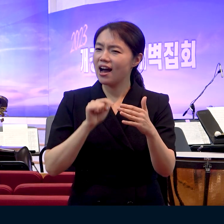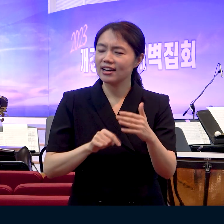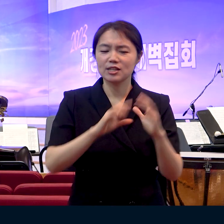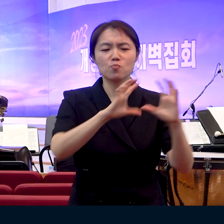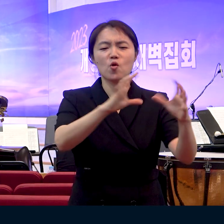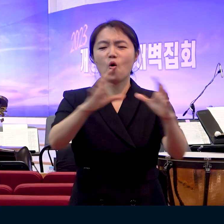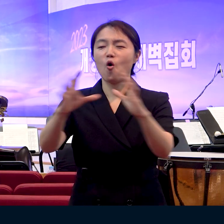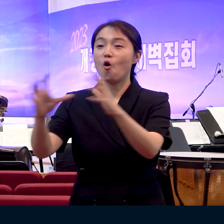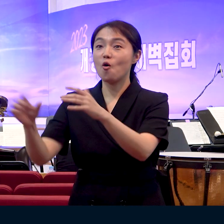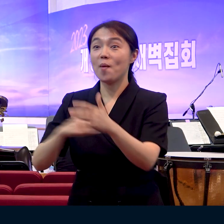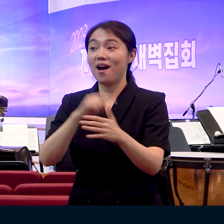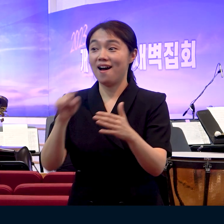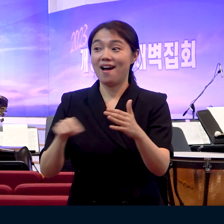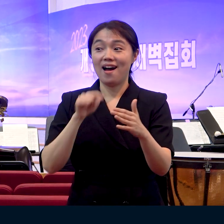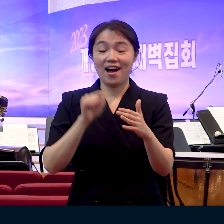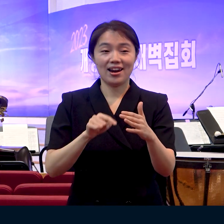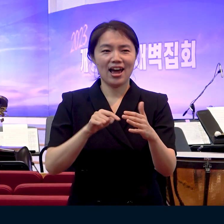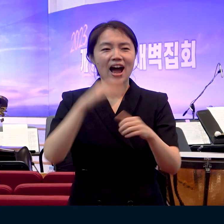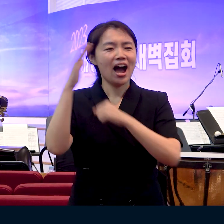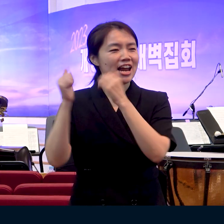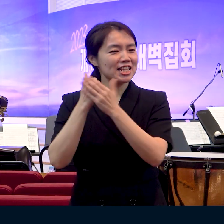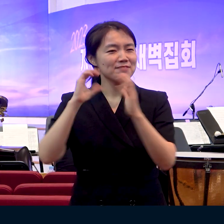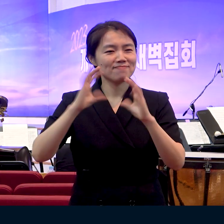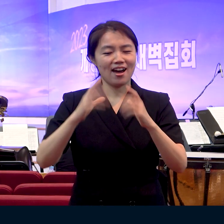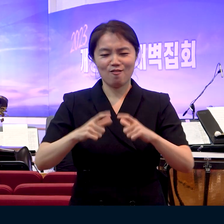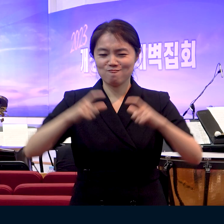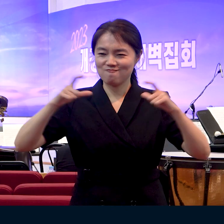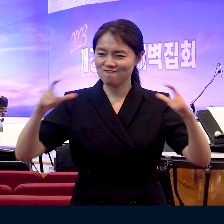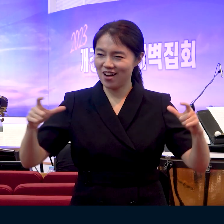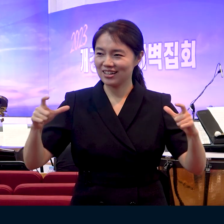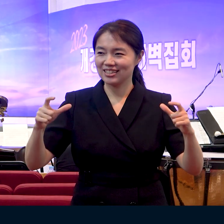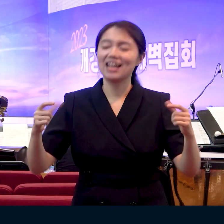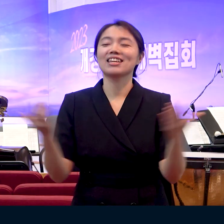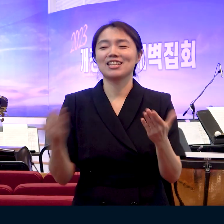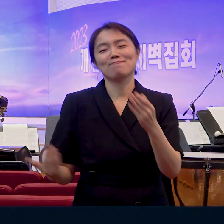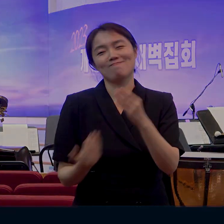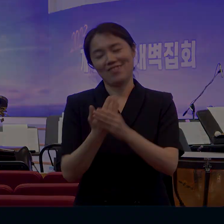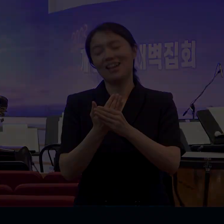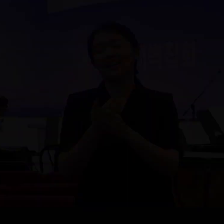그런 역사가 있기를 주의 이름으로 축원합니다. 아멘. 기도하겠습니다.